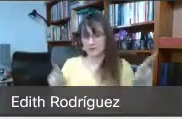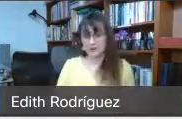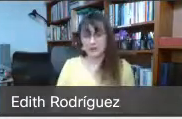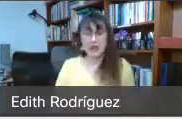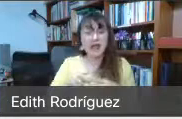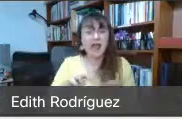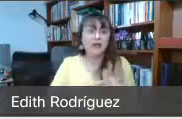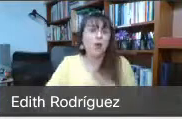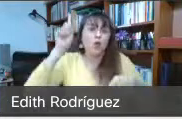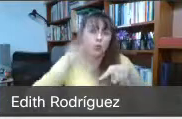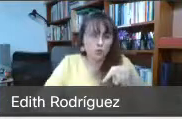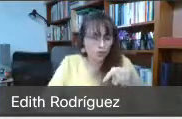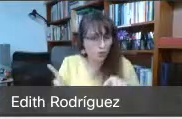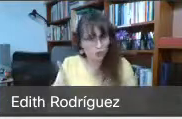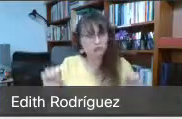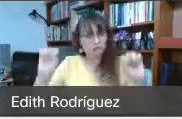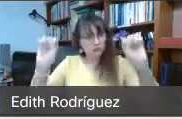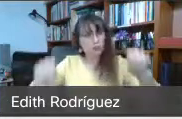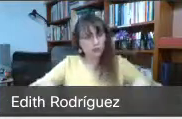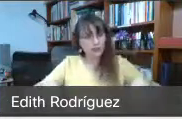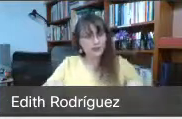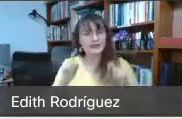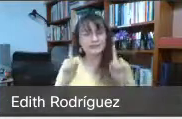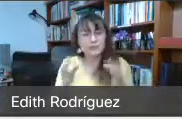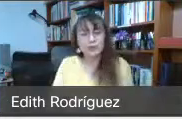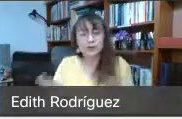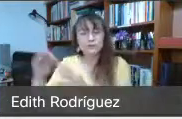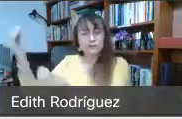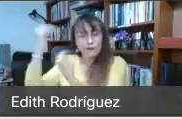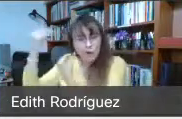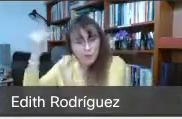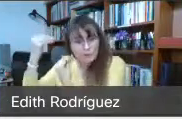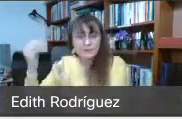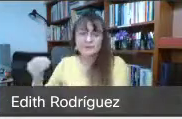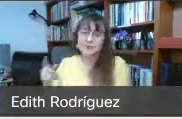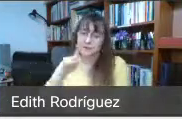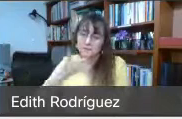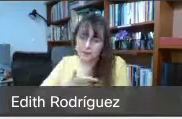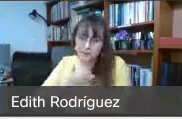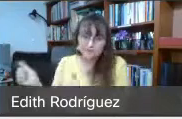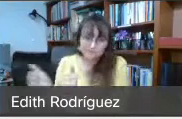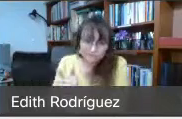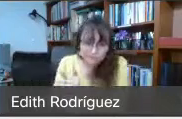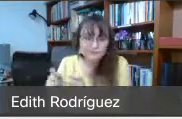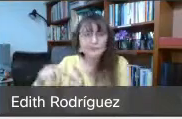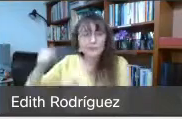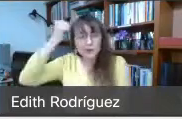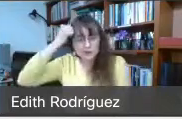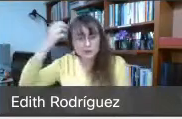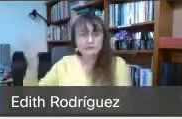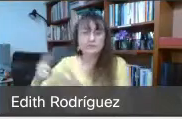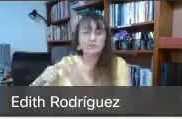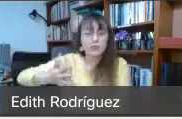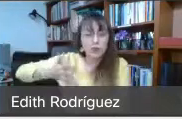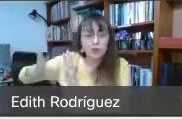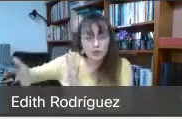Lo que quiero hacer énfasis es que aquí hay una trascendencia cultural desde los idiomas, también desde la